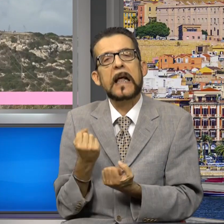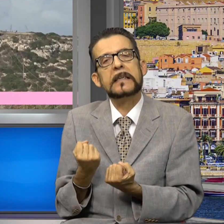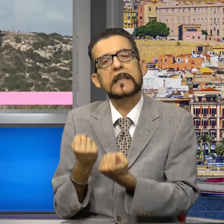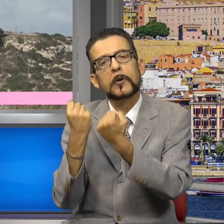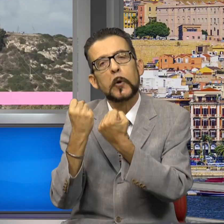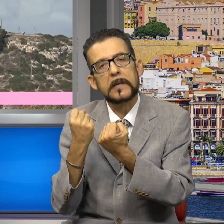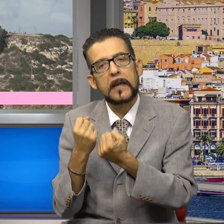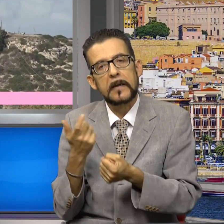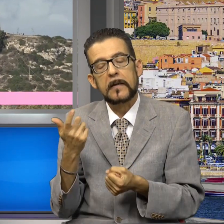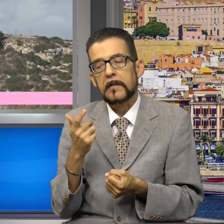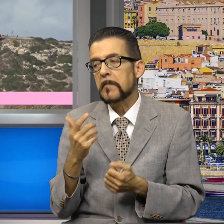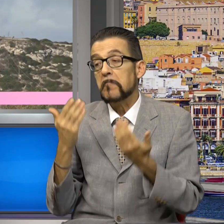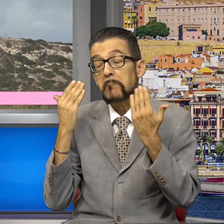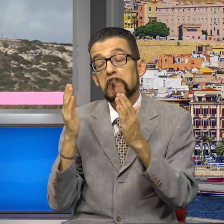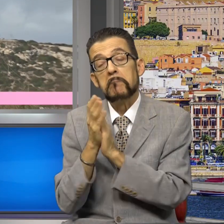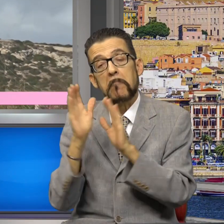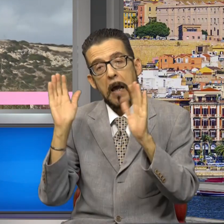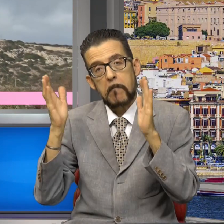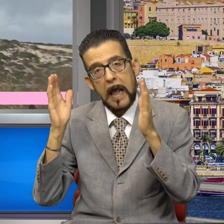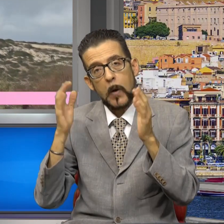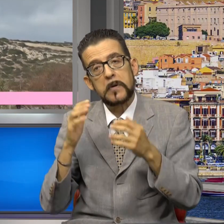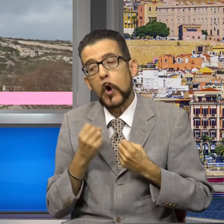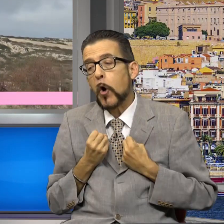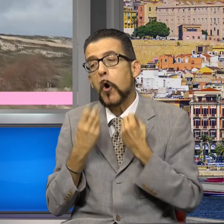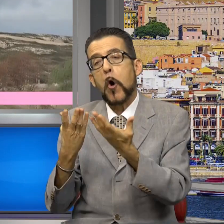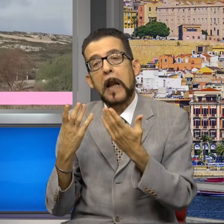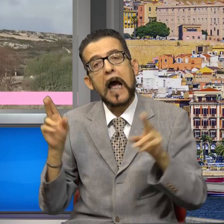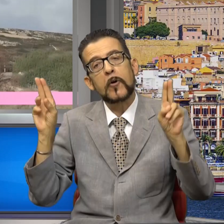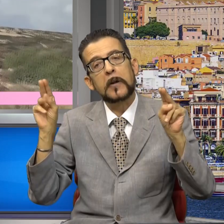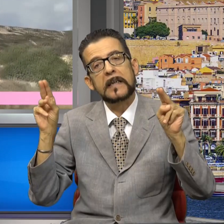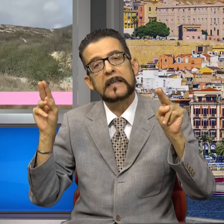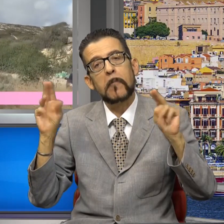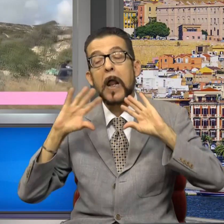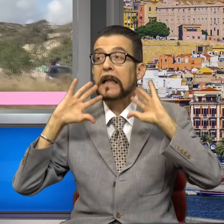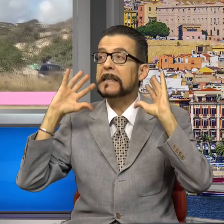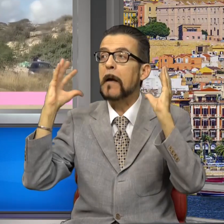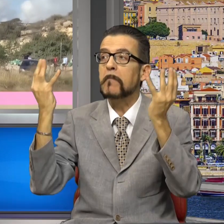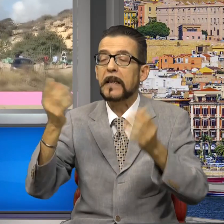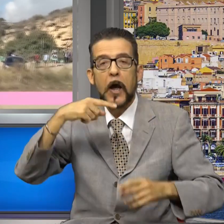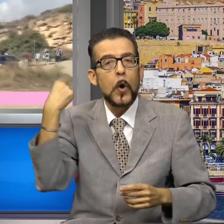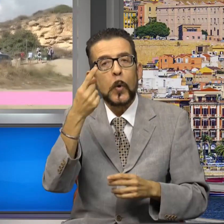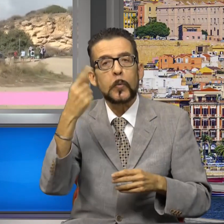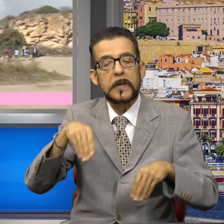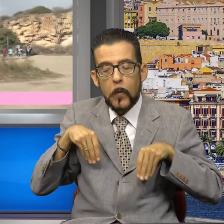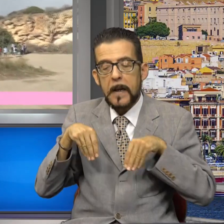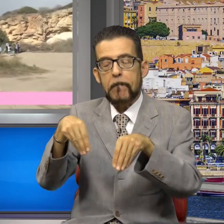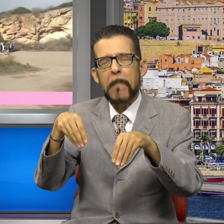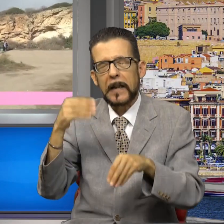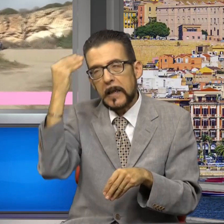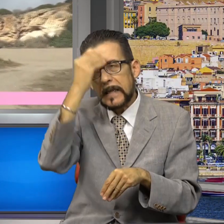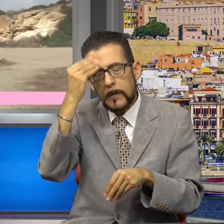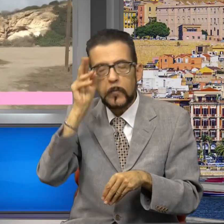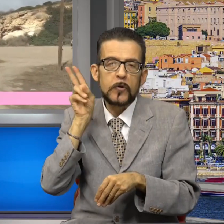plauso per il coraggio e soprattutto per la testimonianza ambientale a tutti coloro che hanno partecipato all'intuizione verde. Ci piace